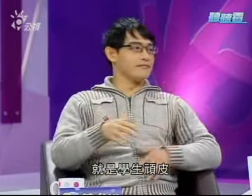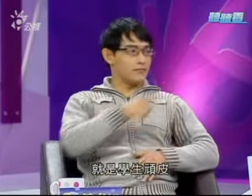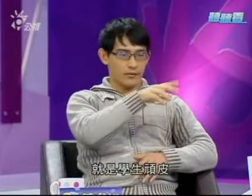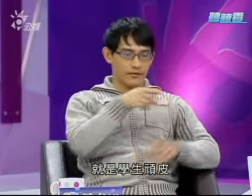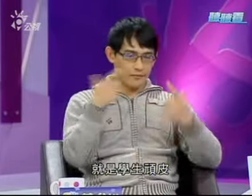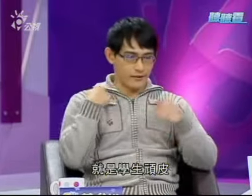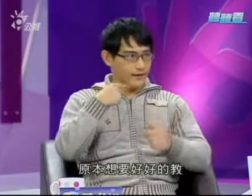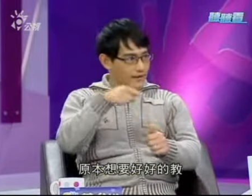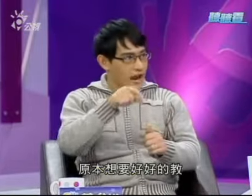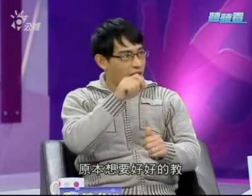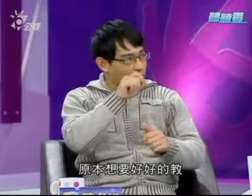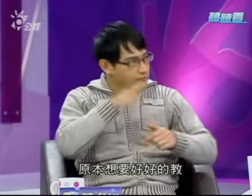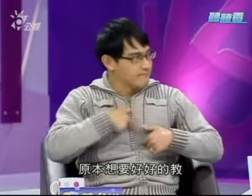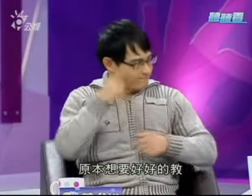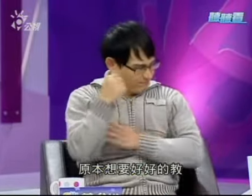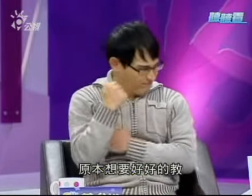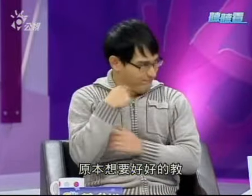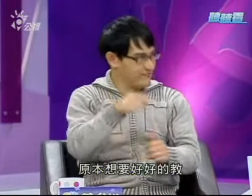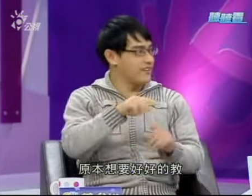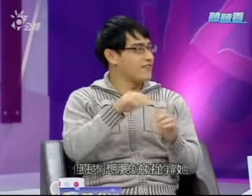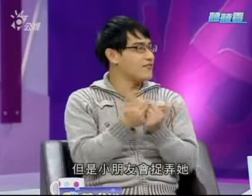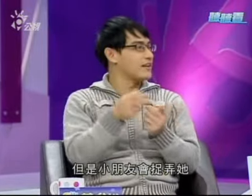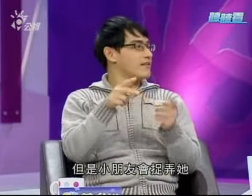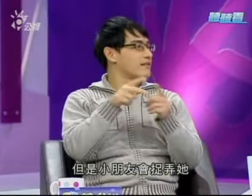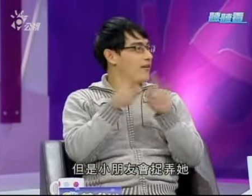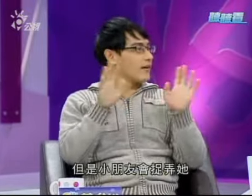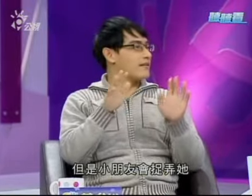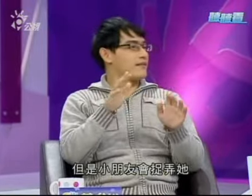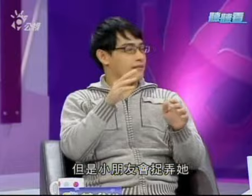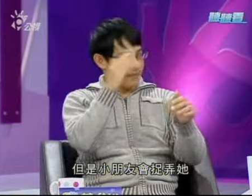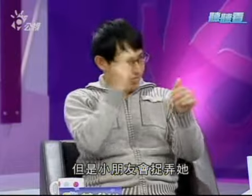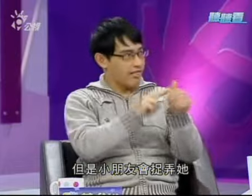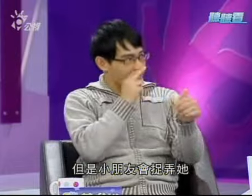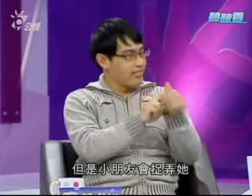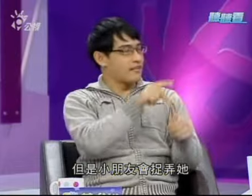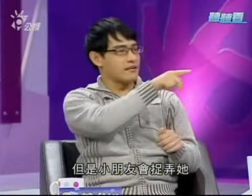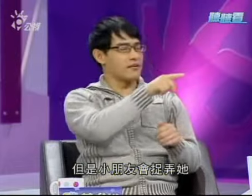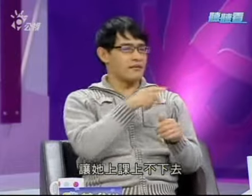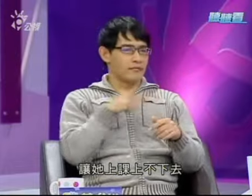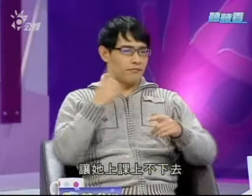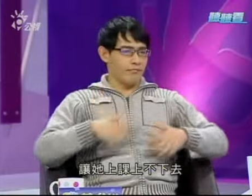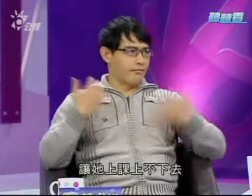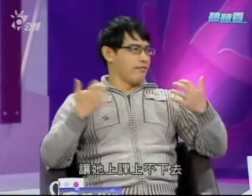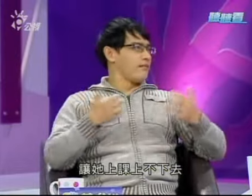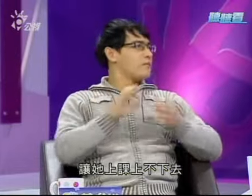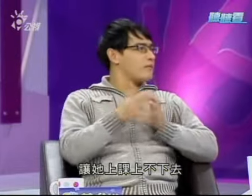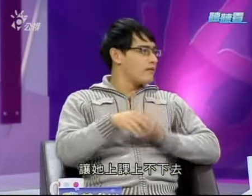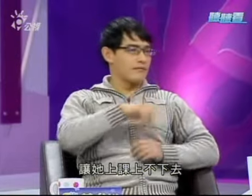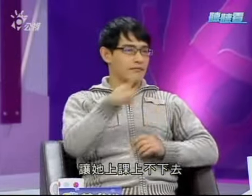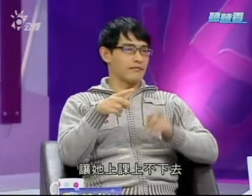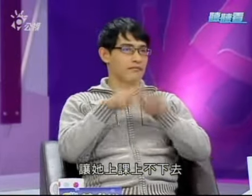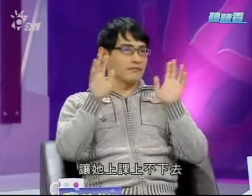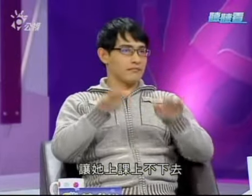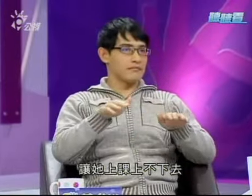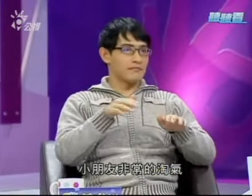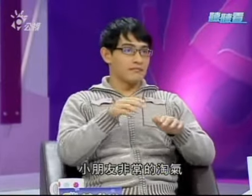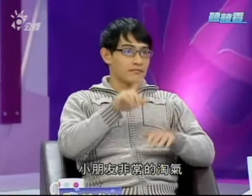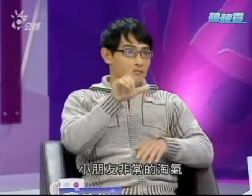皮原本想要好好地教但是小朋友会捉弄他让他上课上不下去小朋友